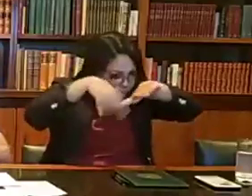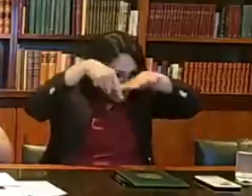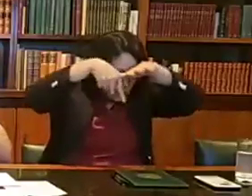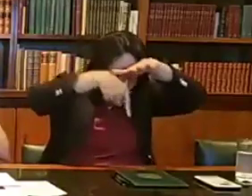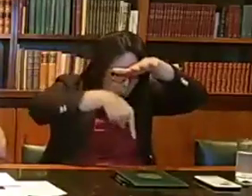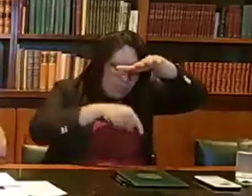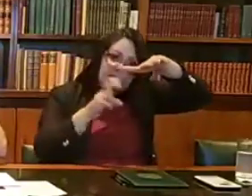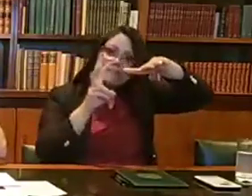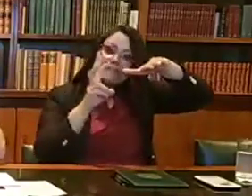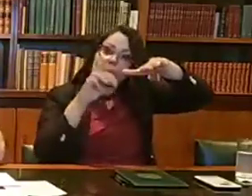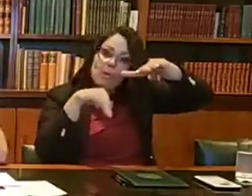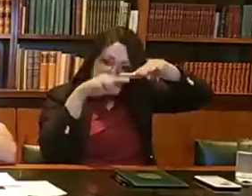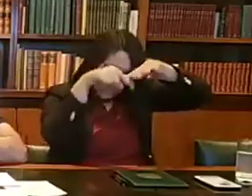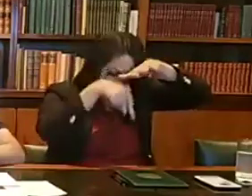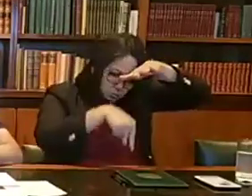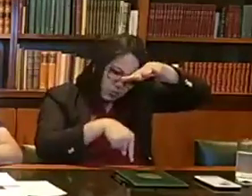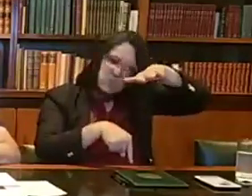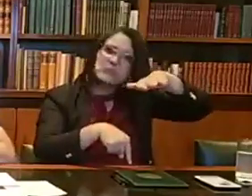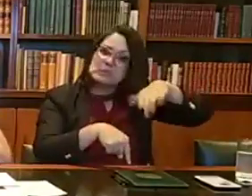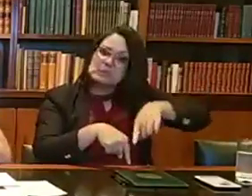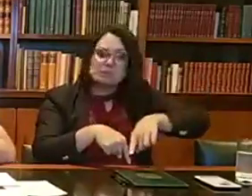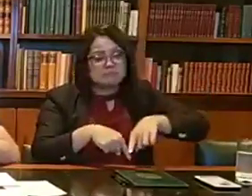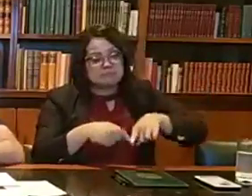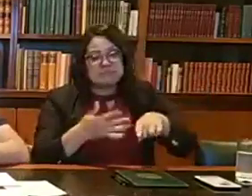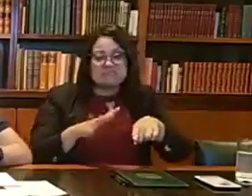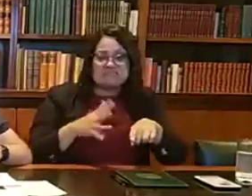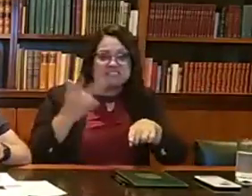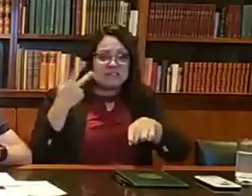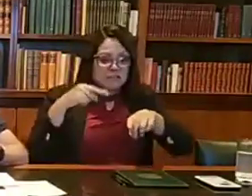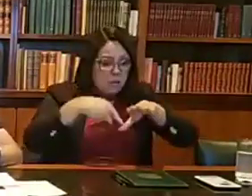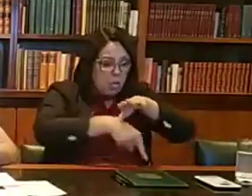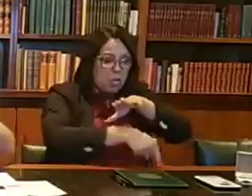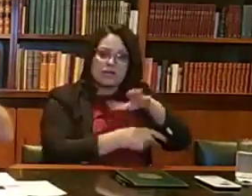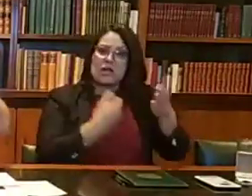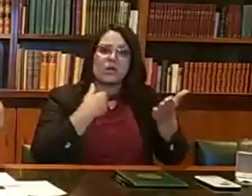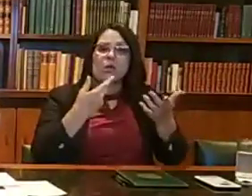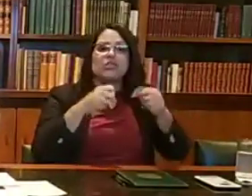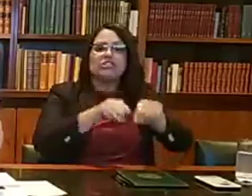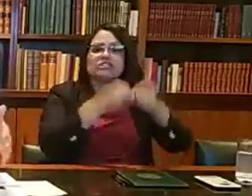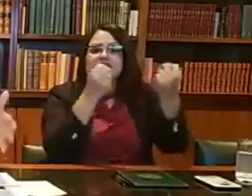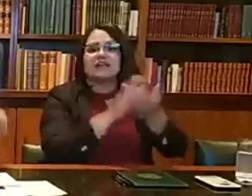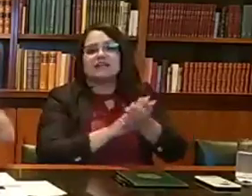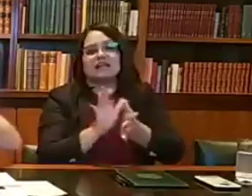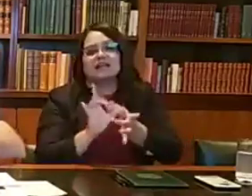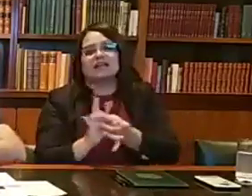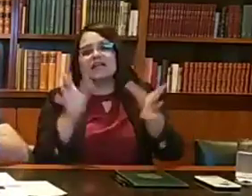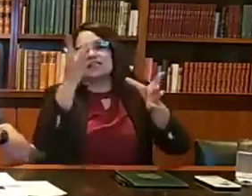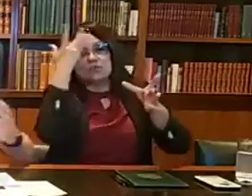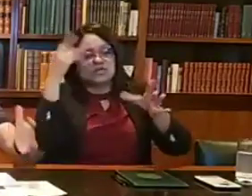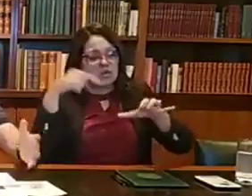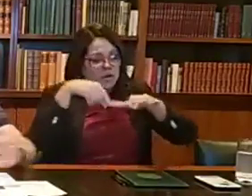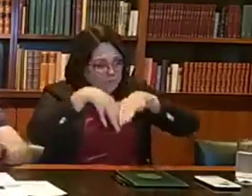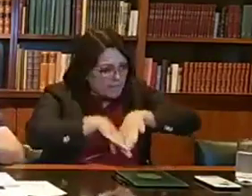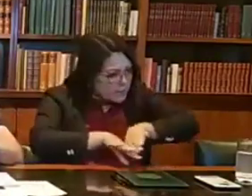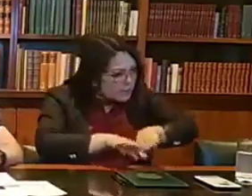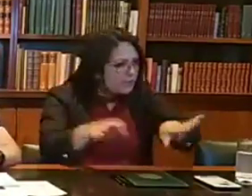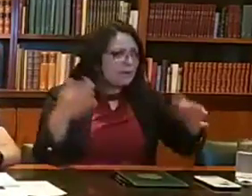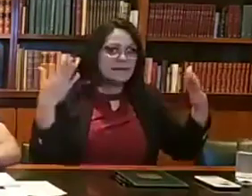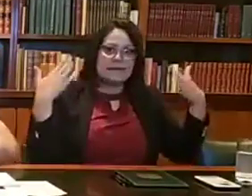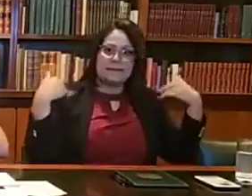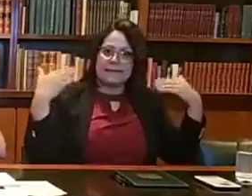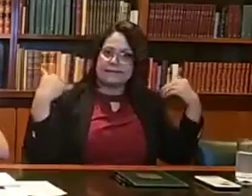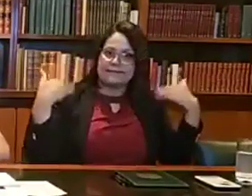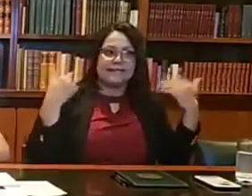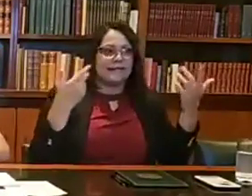certo? Então, não tem dano ao meio ambiente nenhum, zero. Deixa o cara dar mergulhadinha para lá, para cá, passear, se